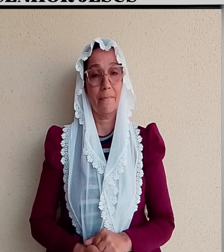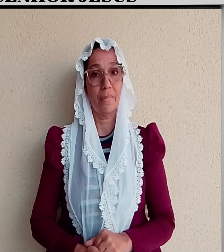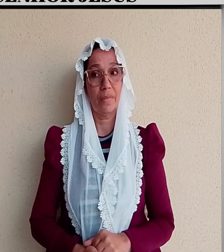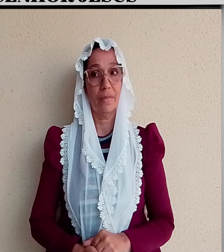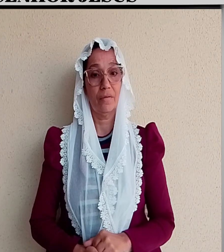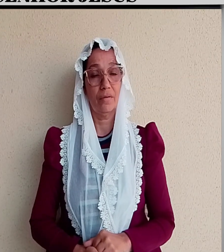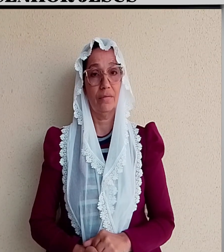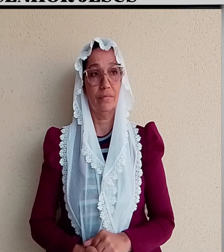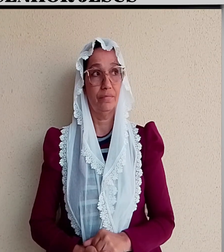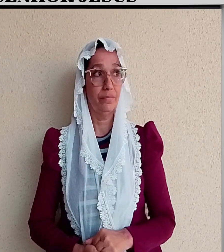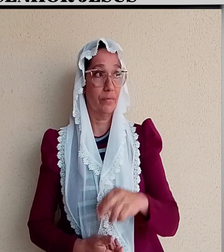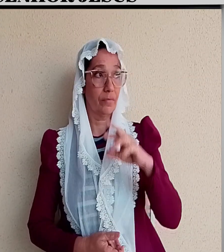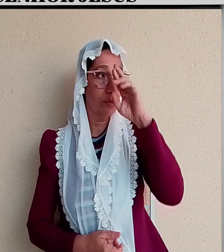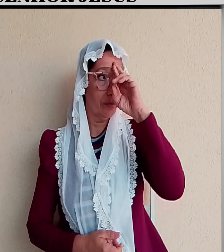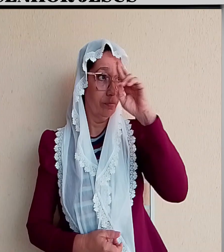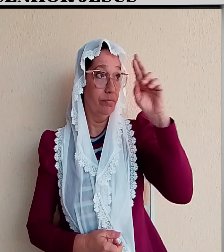fazer